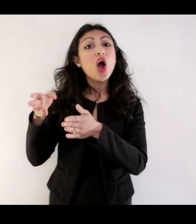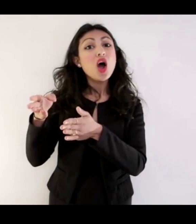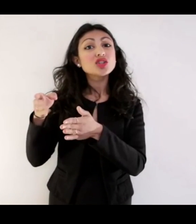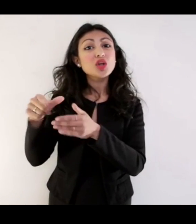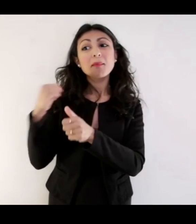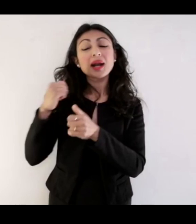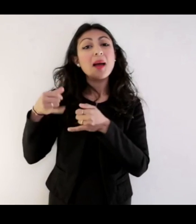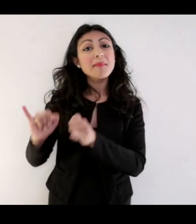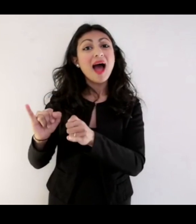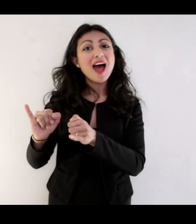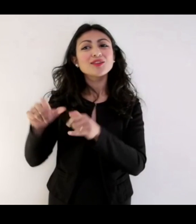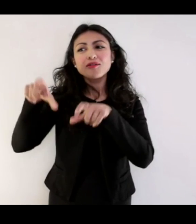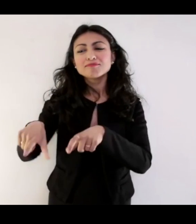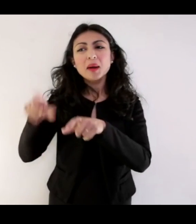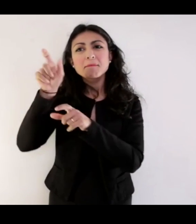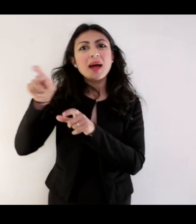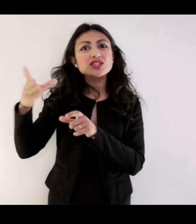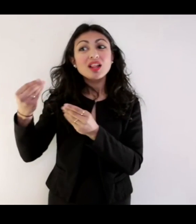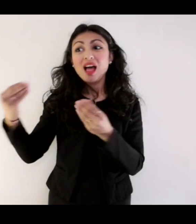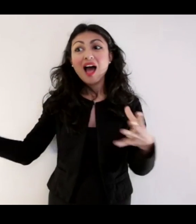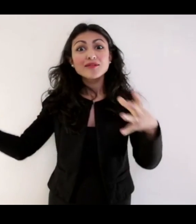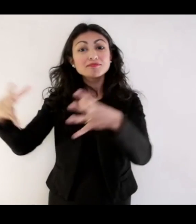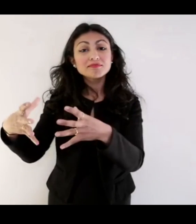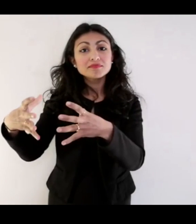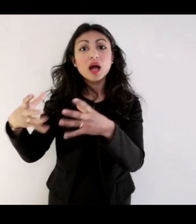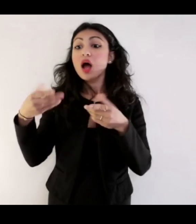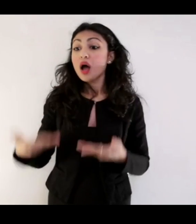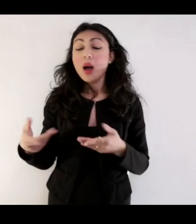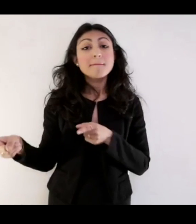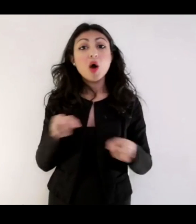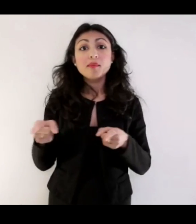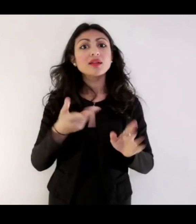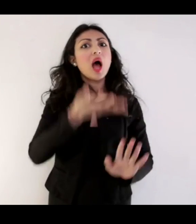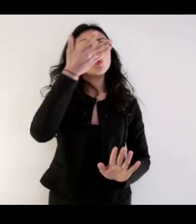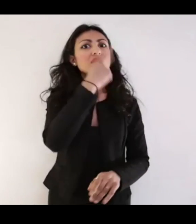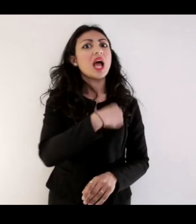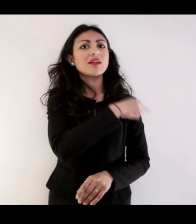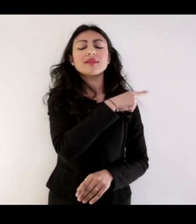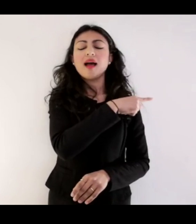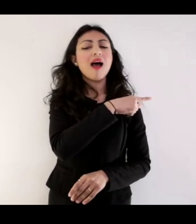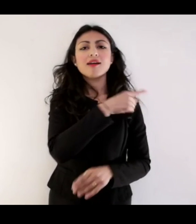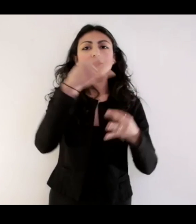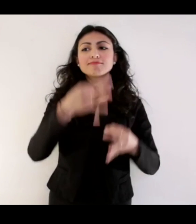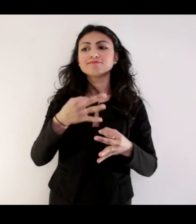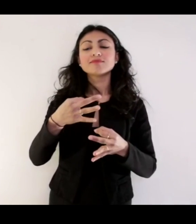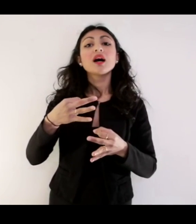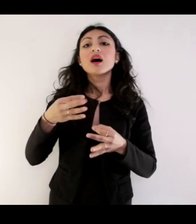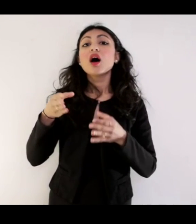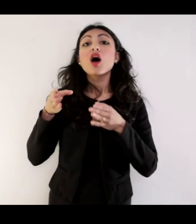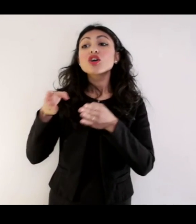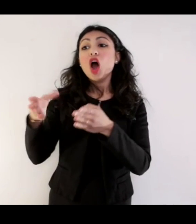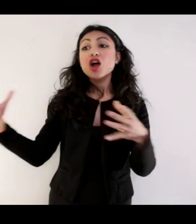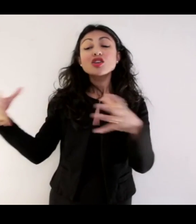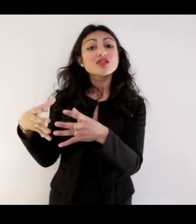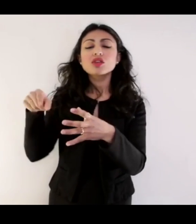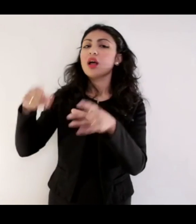comportano l'essere assieme più persone e questo giustamente in questo momento le autorità sanitarie ci dicono che è una precauzione che